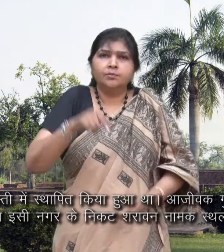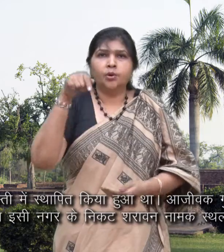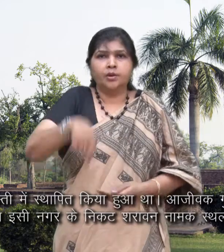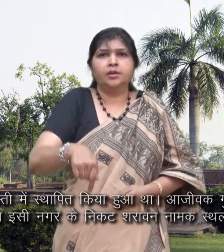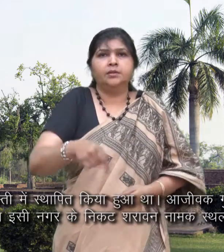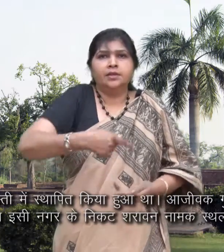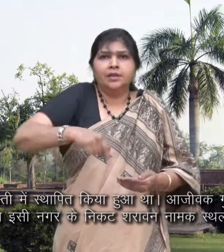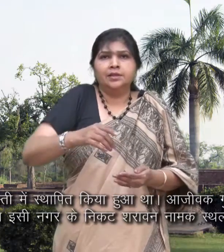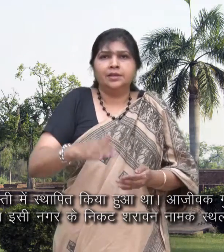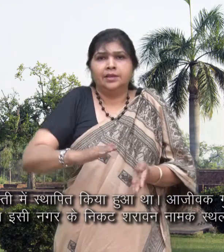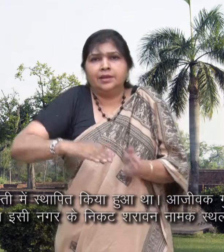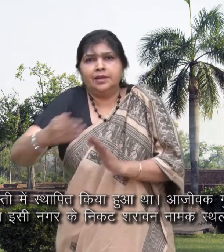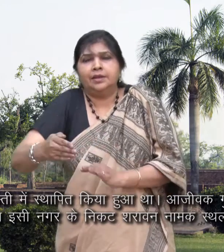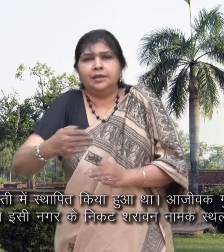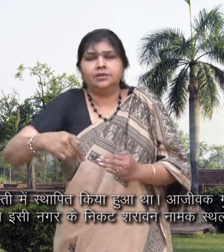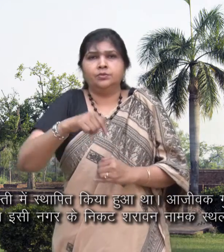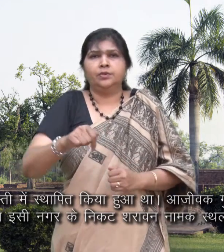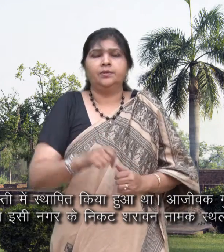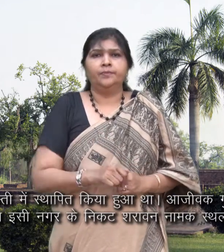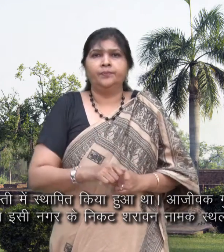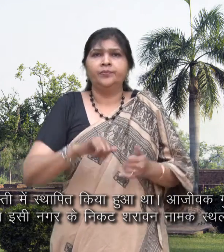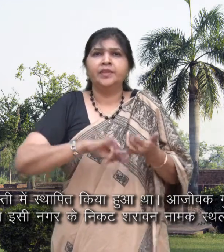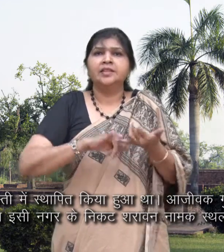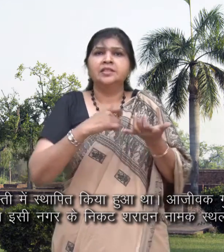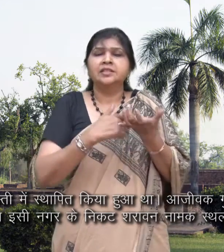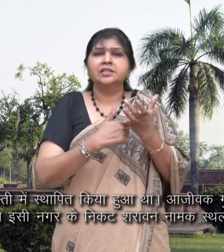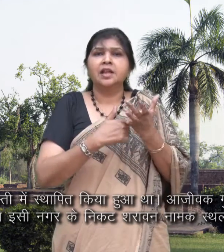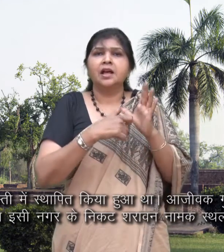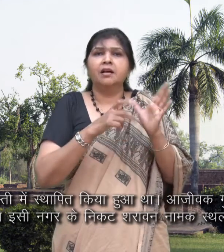इसी नगर के निकट श्रावण नामक स्थल पर हुआ था।